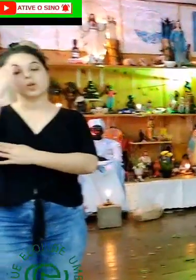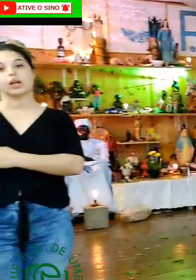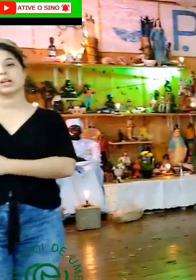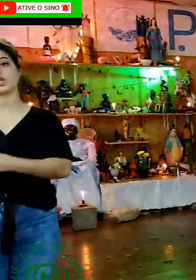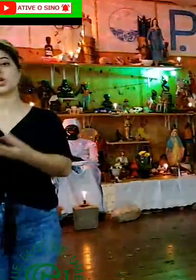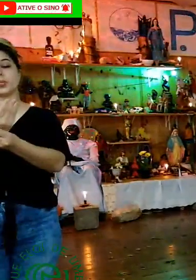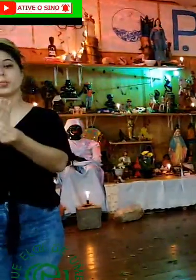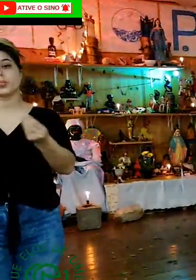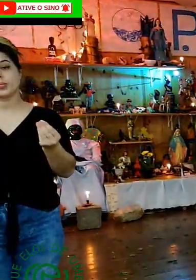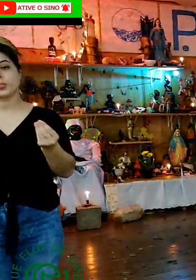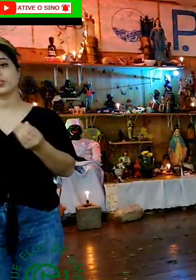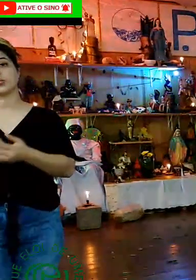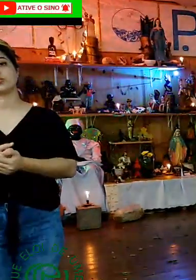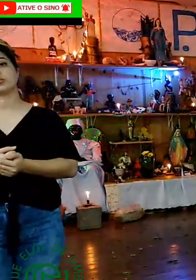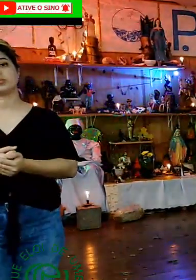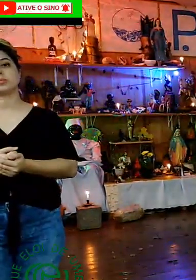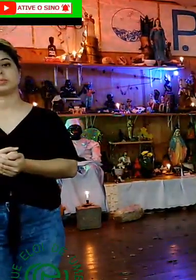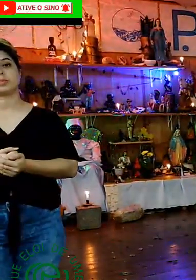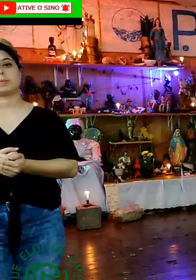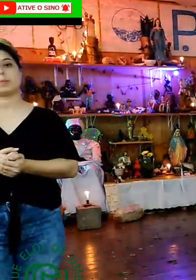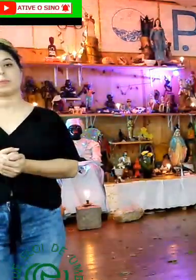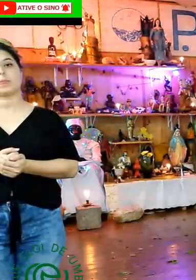Agradecemos muito